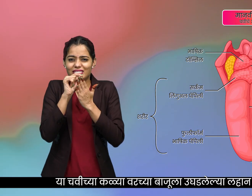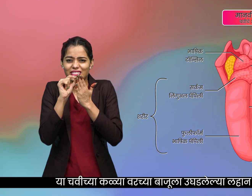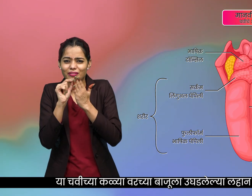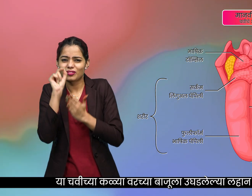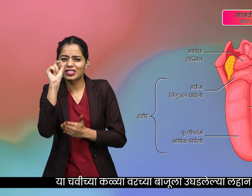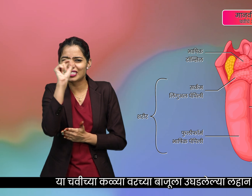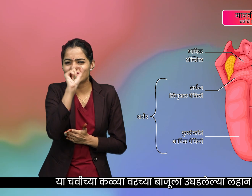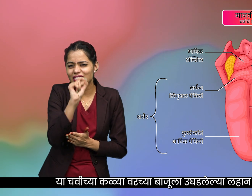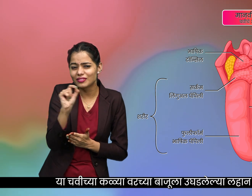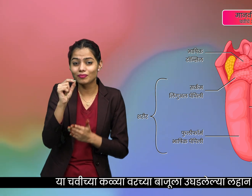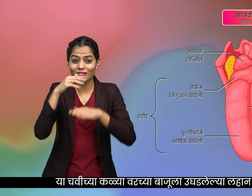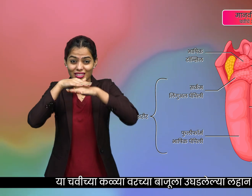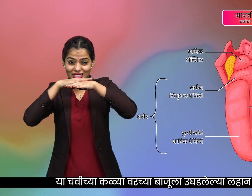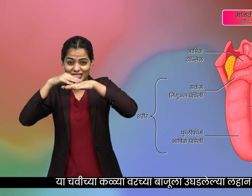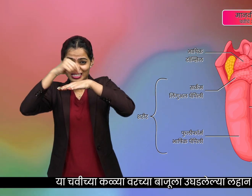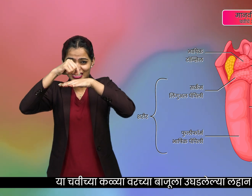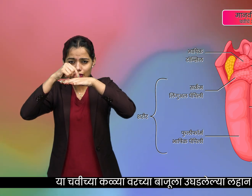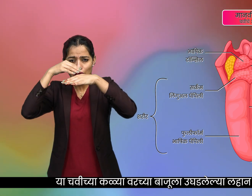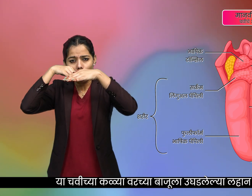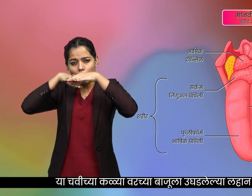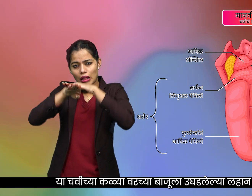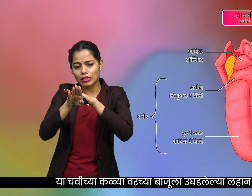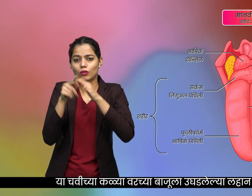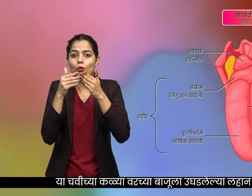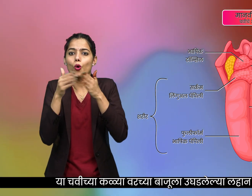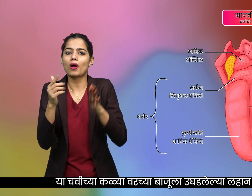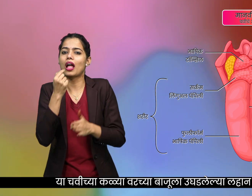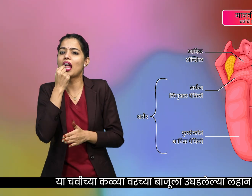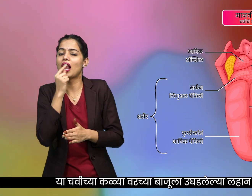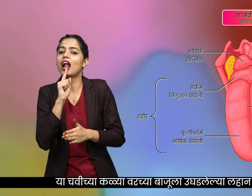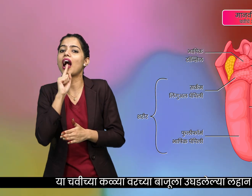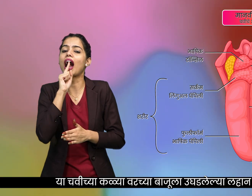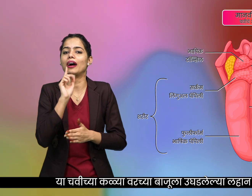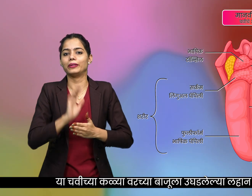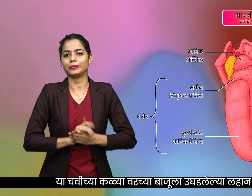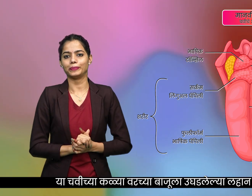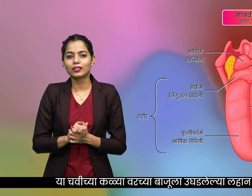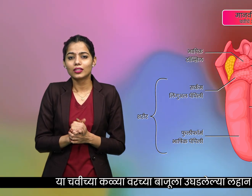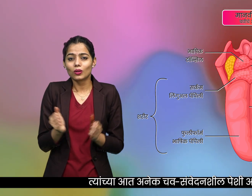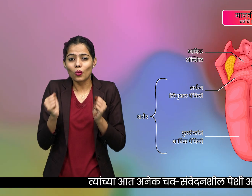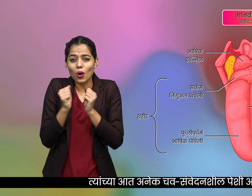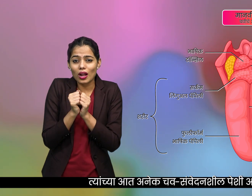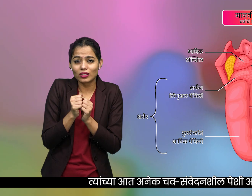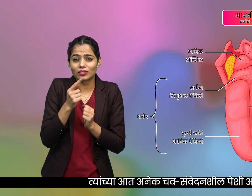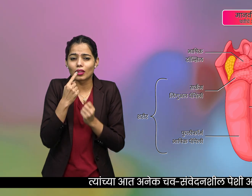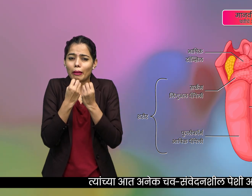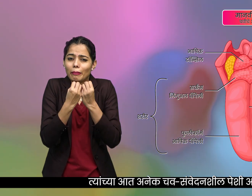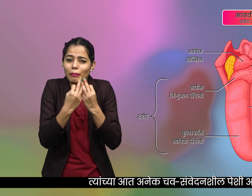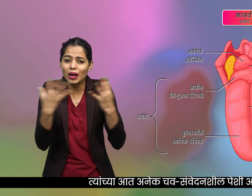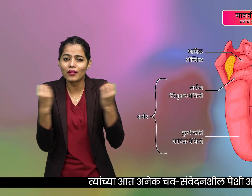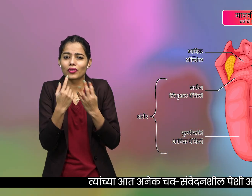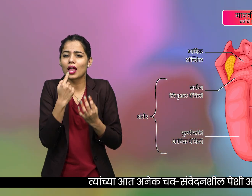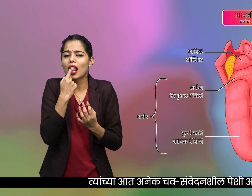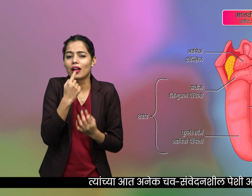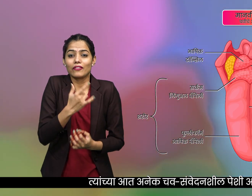या चवीच्या कळ्या वरच्या बाजूला उघडलेल्या लहान पॅपिले असतात. त्यांच्या आत अनेक चव संवेदनशील पेशी असतात.